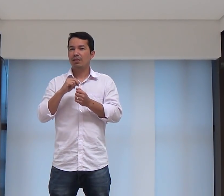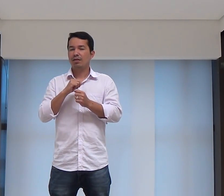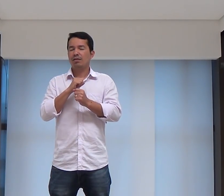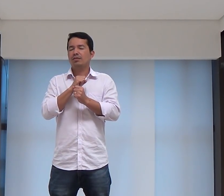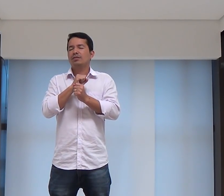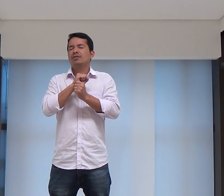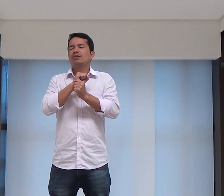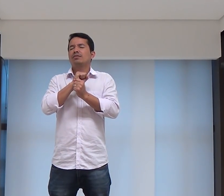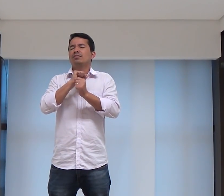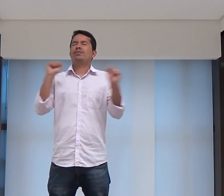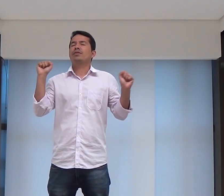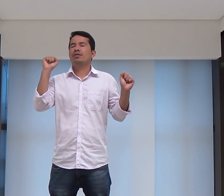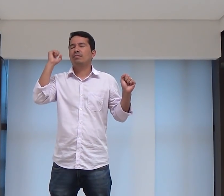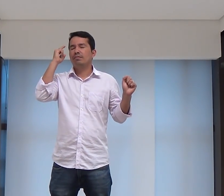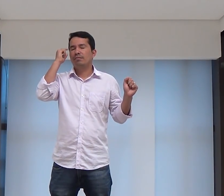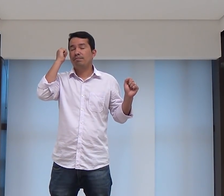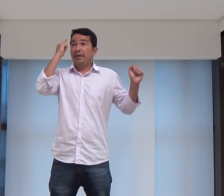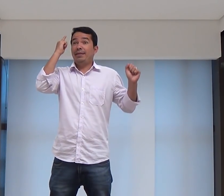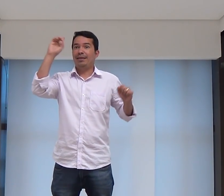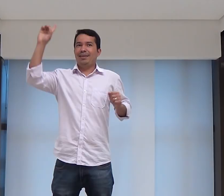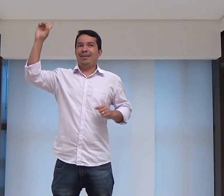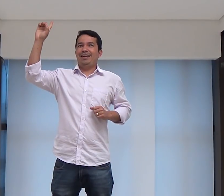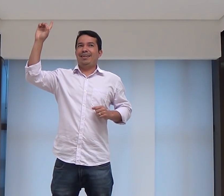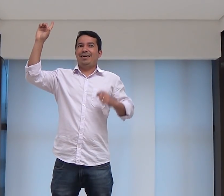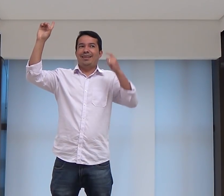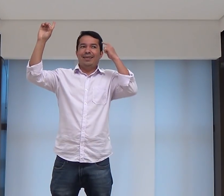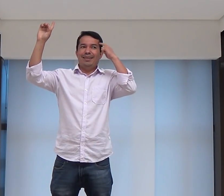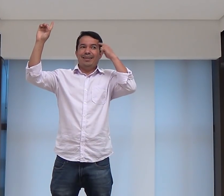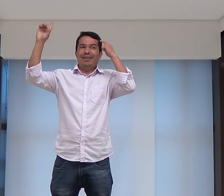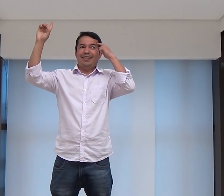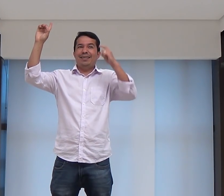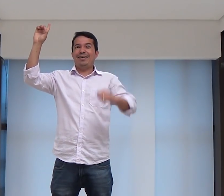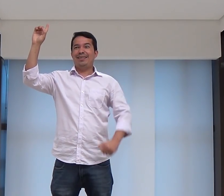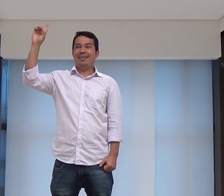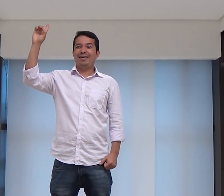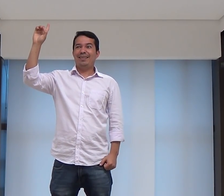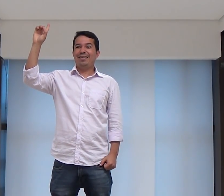Se eu sou povo de Deus, todos os dias quando eu acordo, a primeira coisa que eu penso é em Deus.